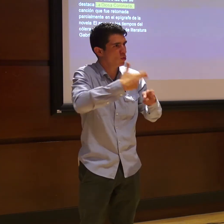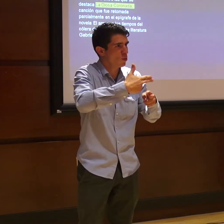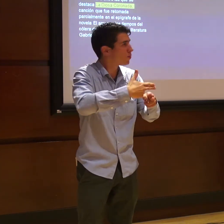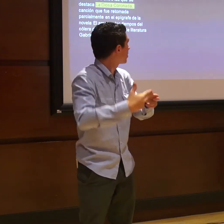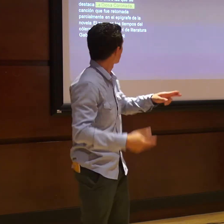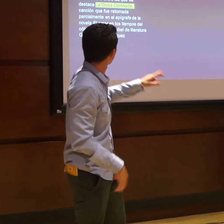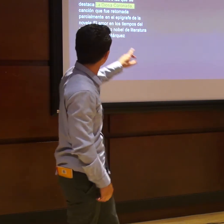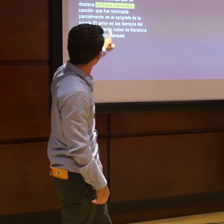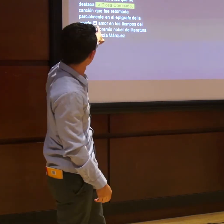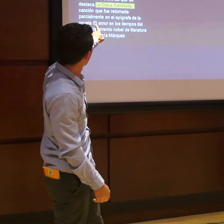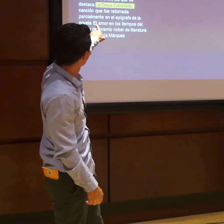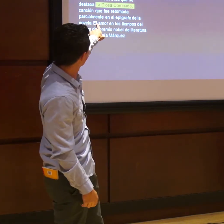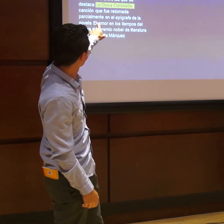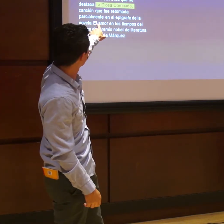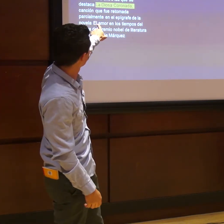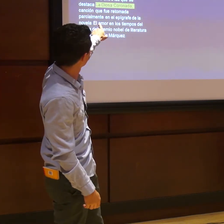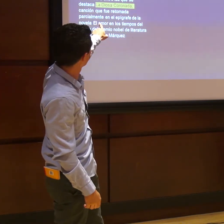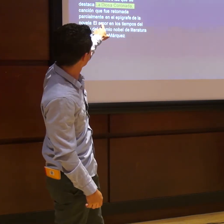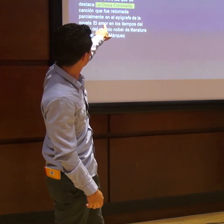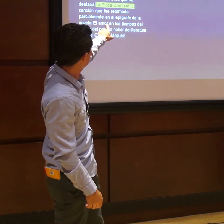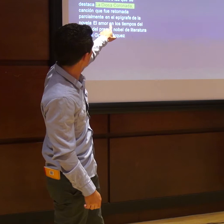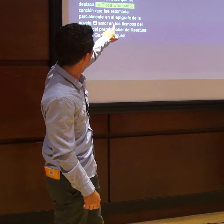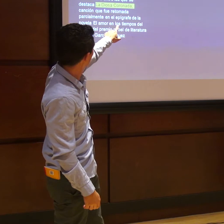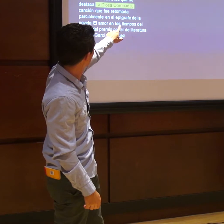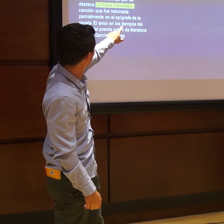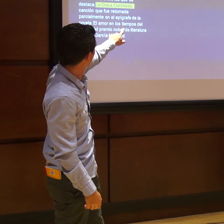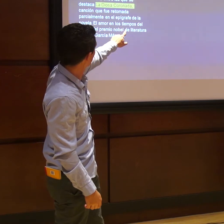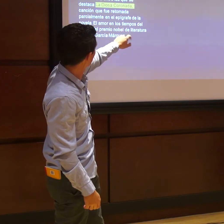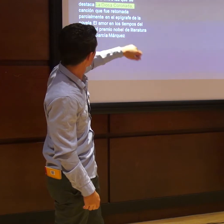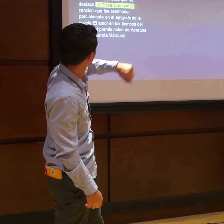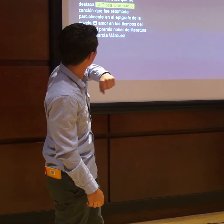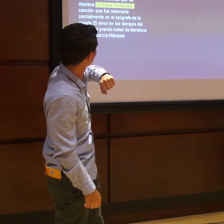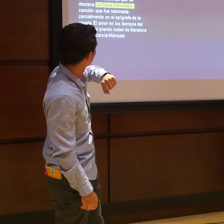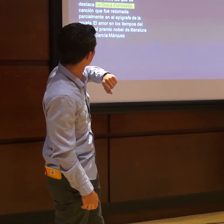Y entre las más famosas o las más destacadas está La Diosa Coronada.